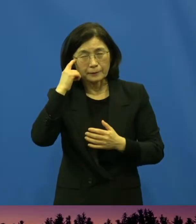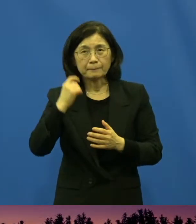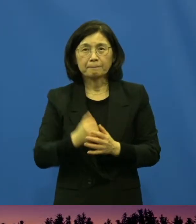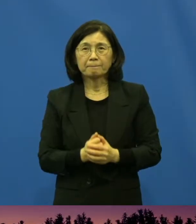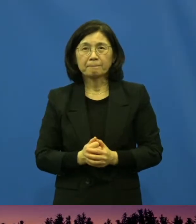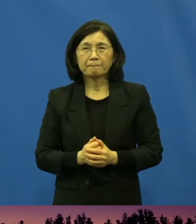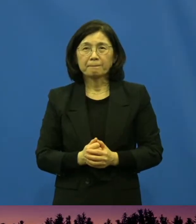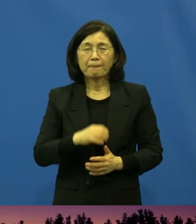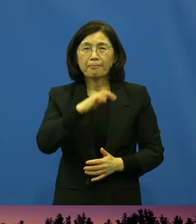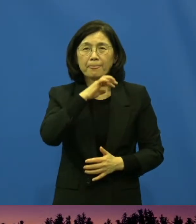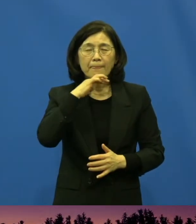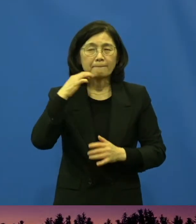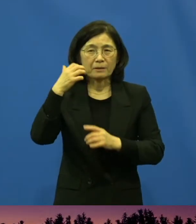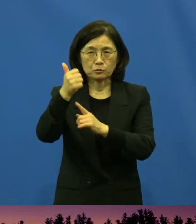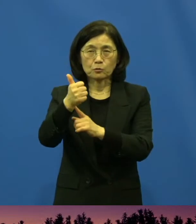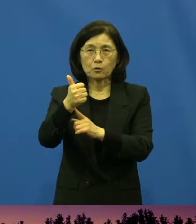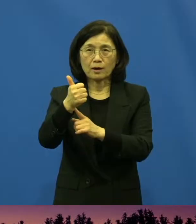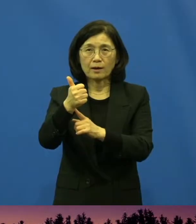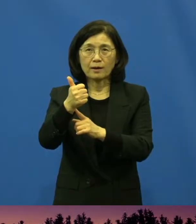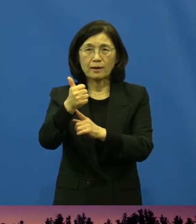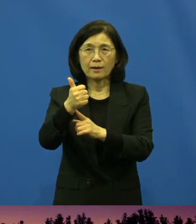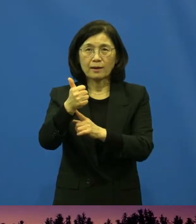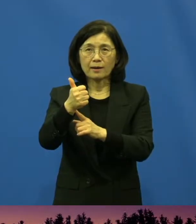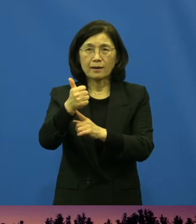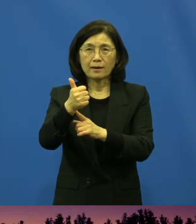그러니까 베드로가 장담하죠.